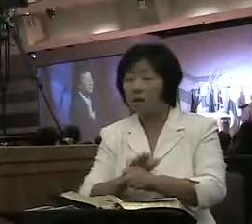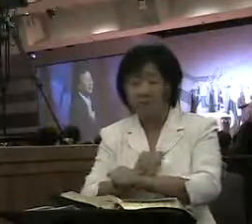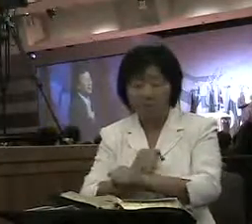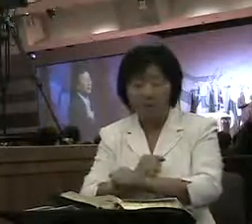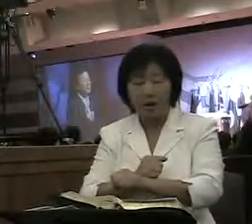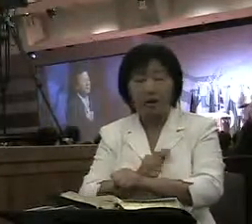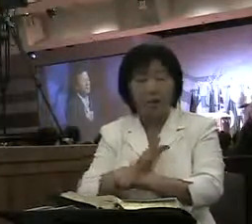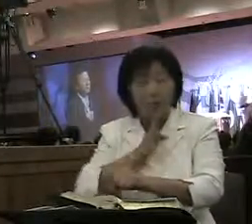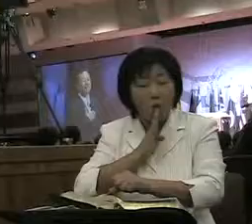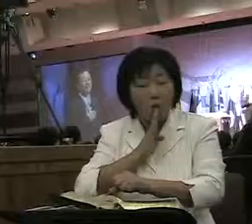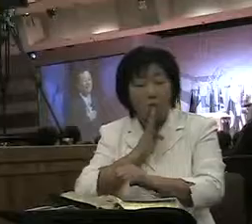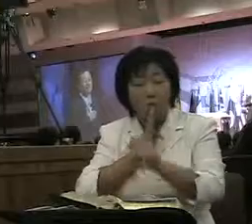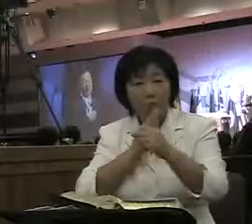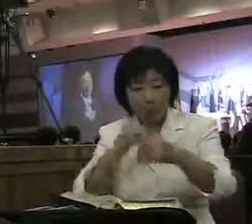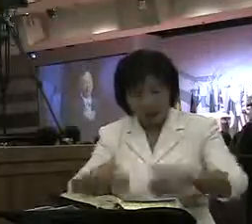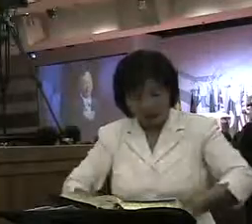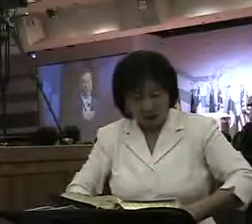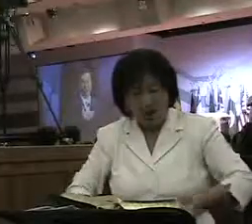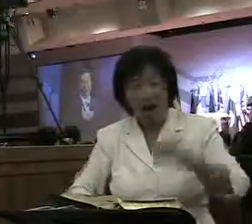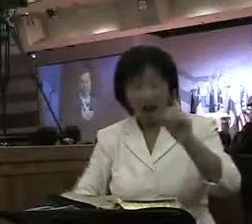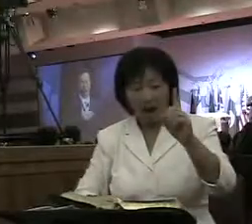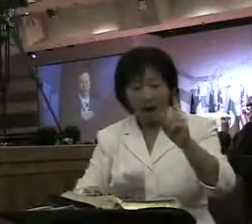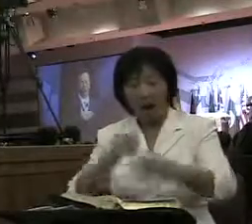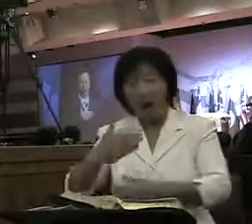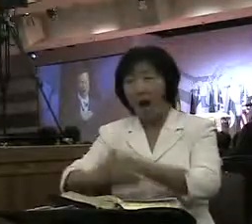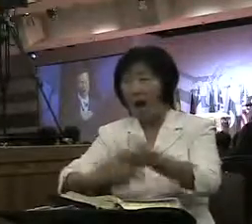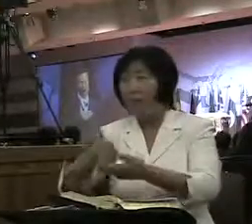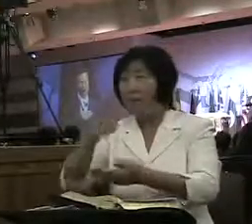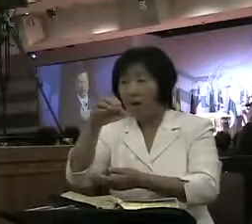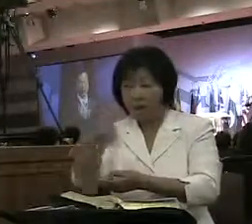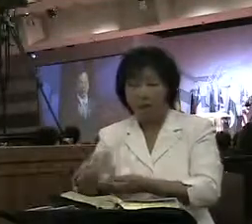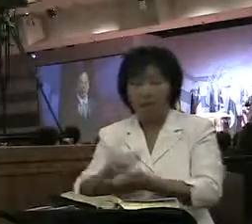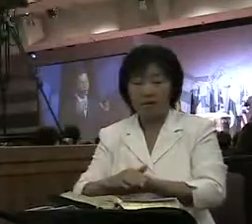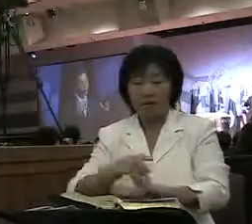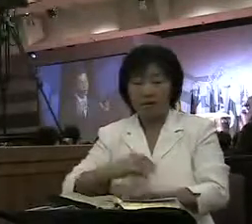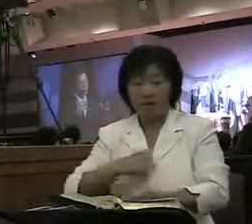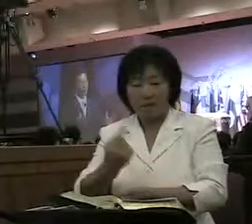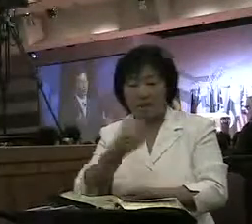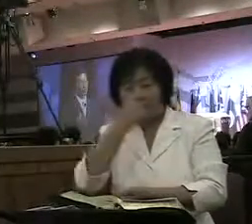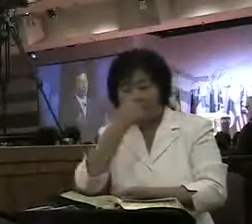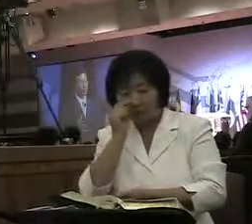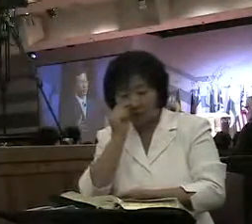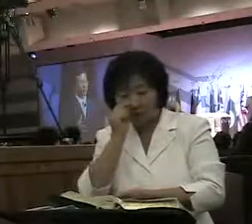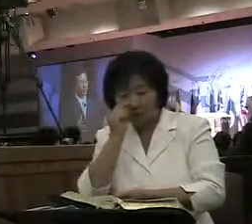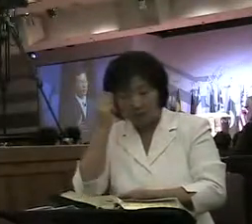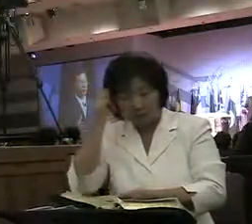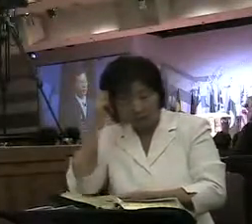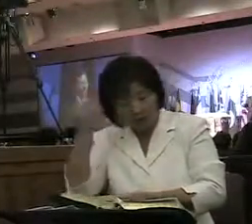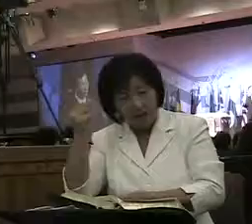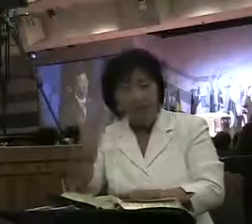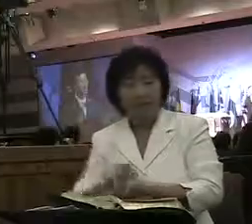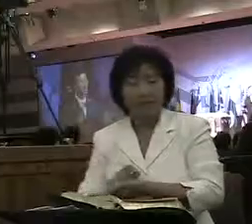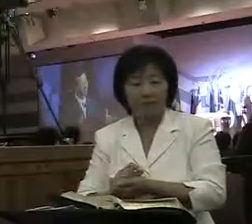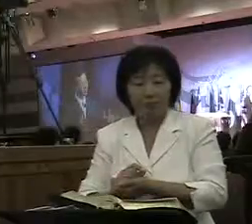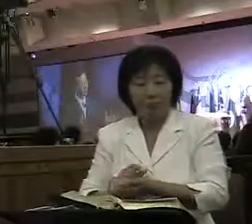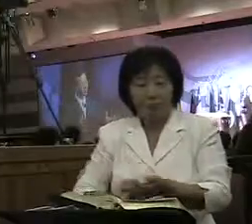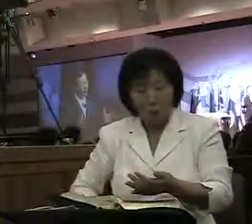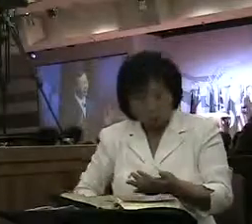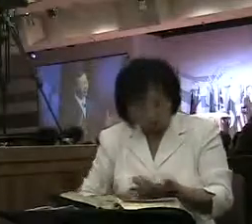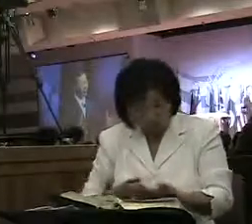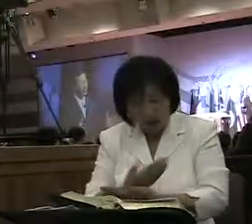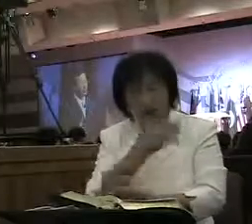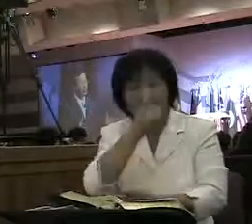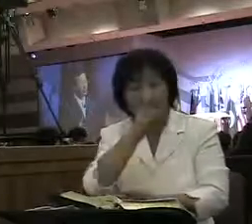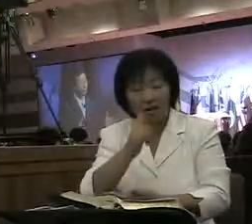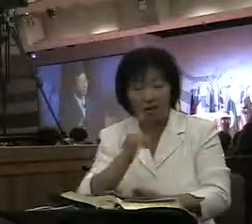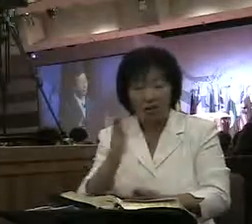하나 있습니다. 하나님 앞에서 우리 자신의 부정함을 깨닫고 회개가 있어야 돼요.